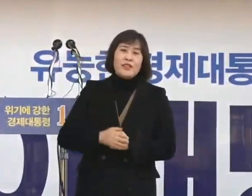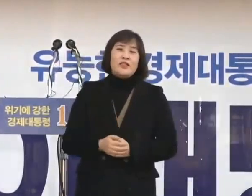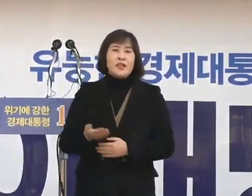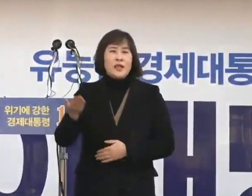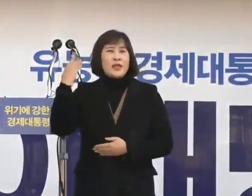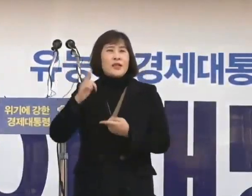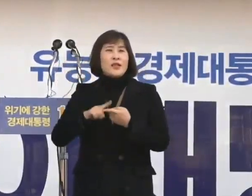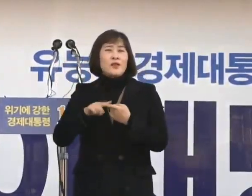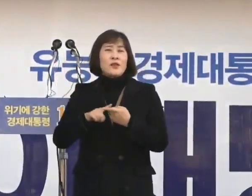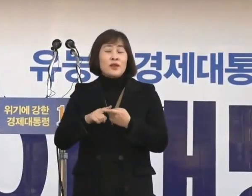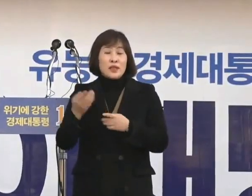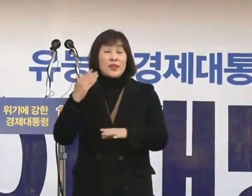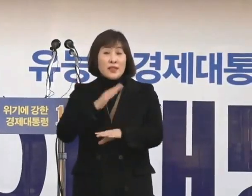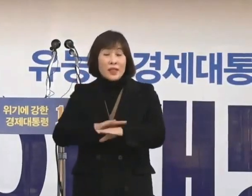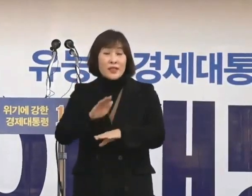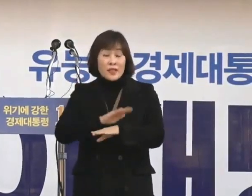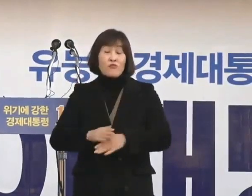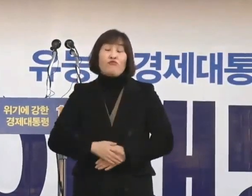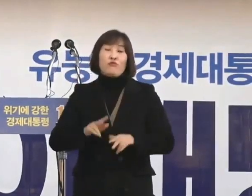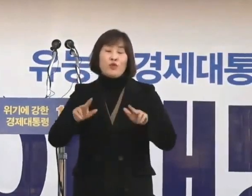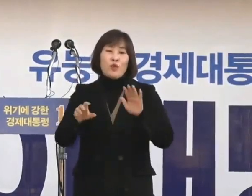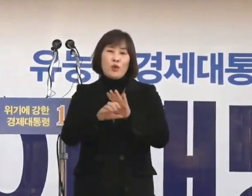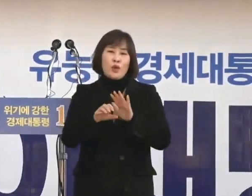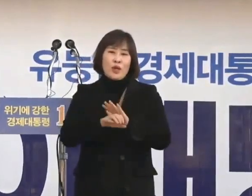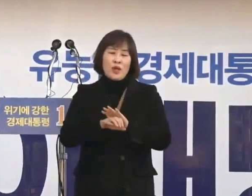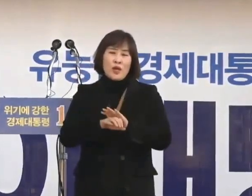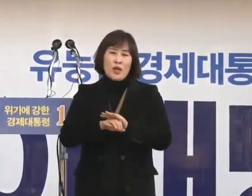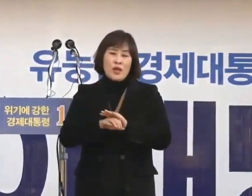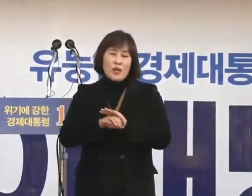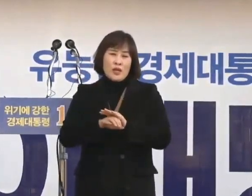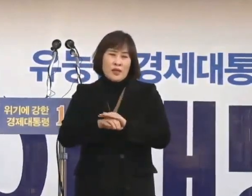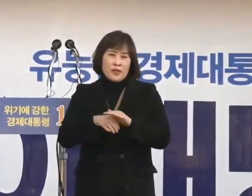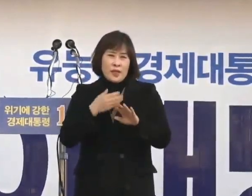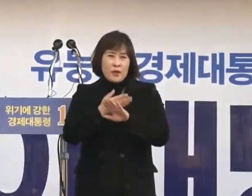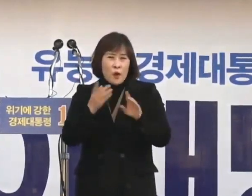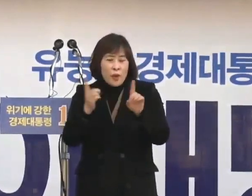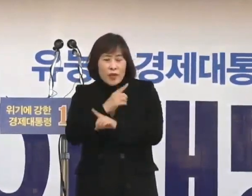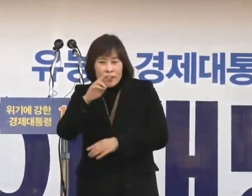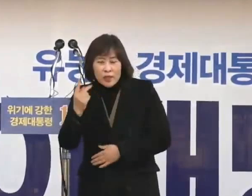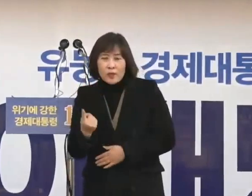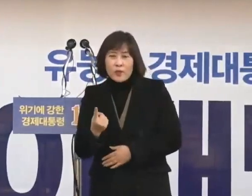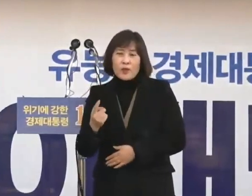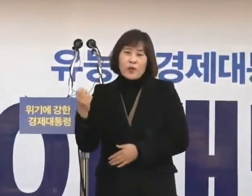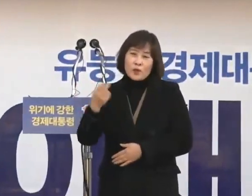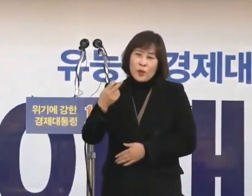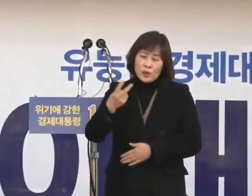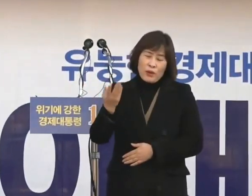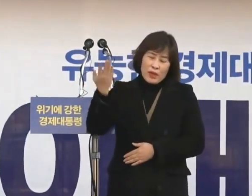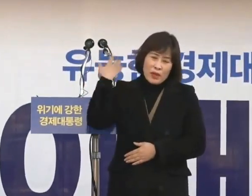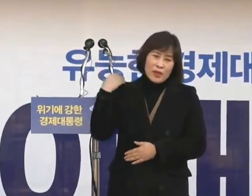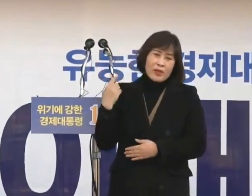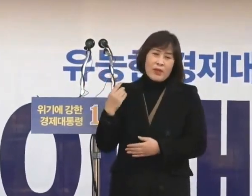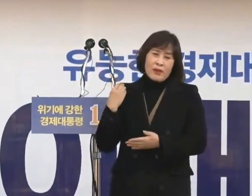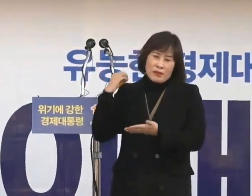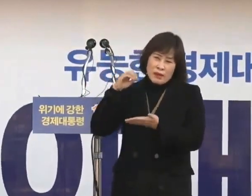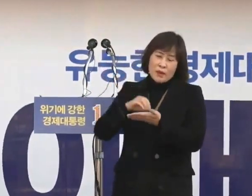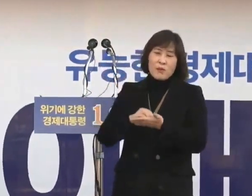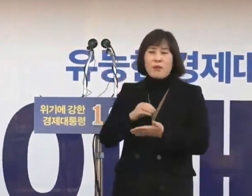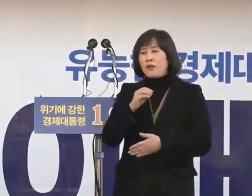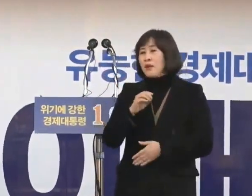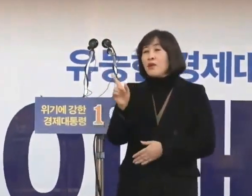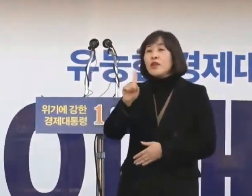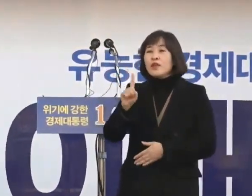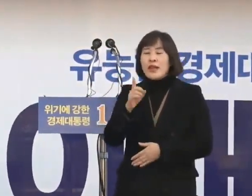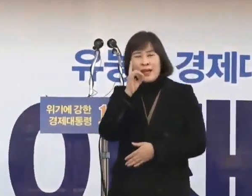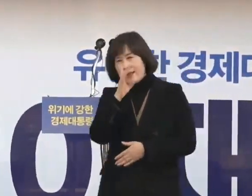전에 하던 거 잘했다 그러니까 지금 코로나가 완전히 진화해가지고 다른 걸로 바뀌었는데 똑같이 하고 있어요. 이렇게 하면